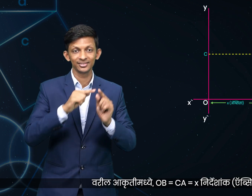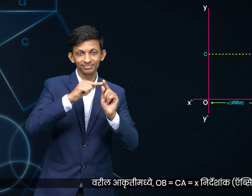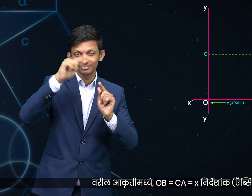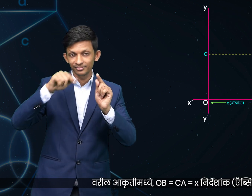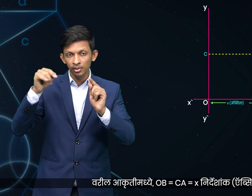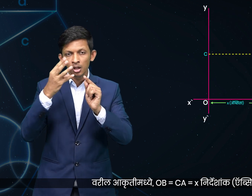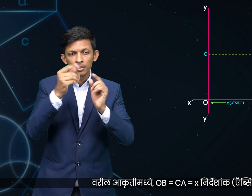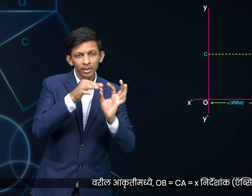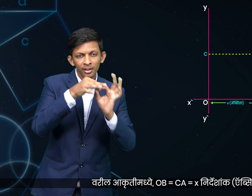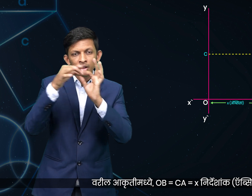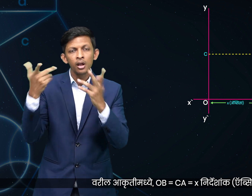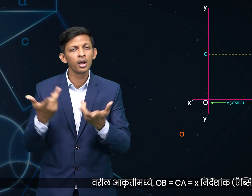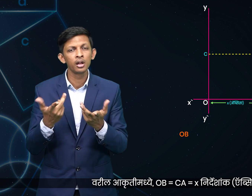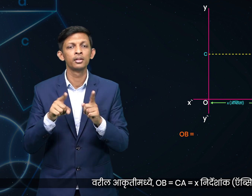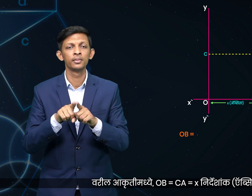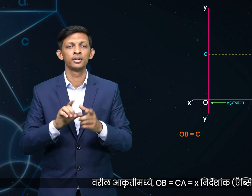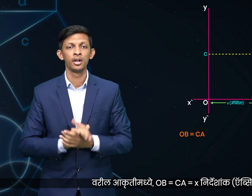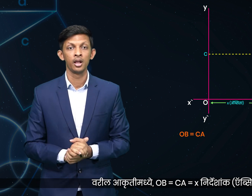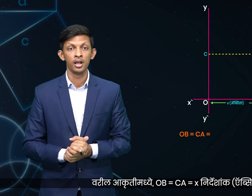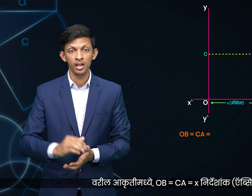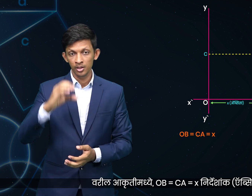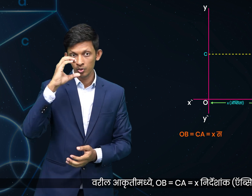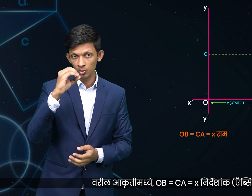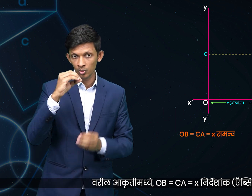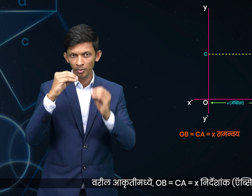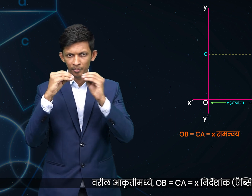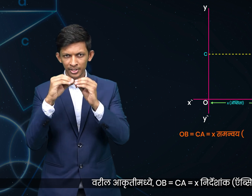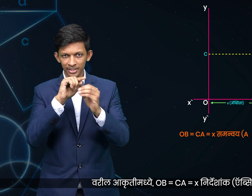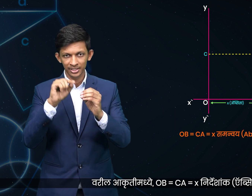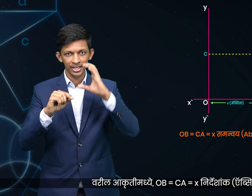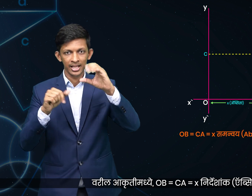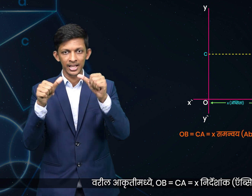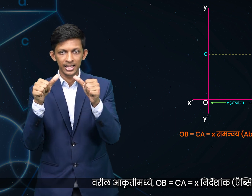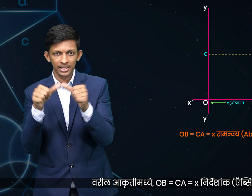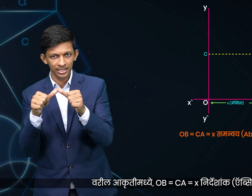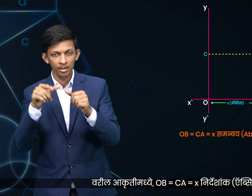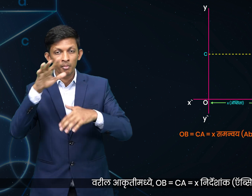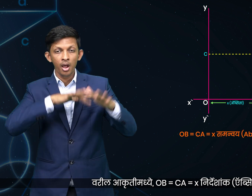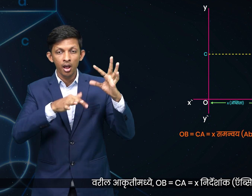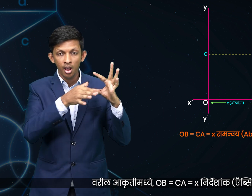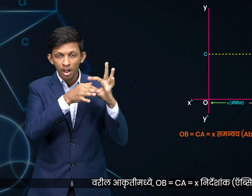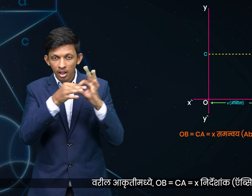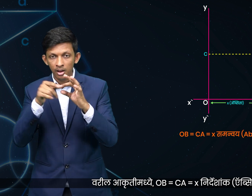वरील आकृतीमध्ये OB बरोबर CA बरोबर एक्स निर्देशांक ॲब्सिसा